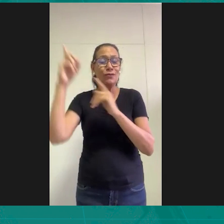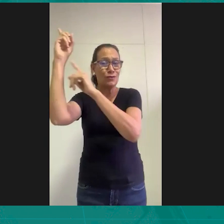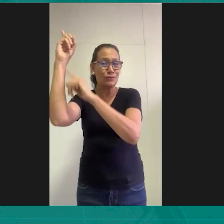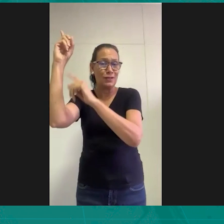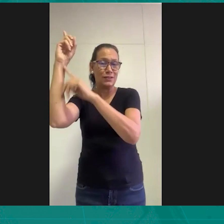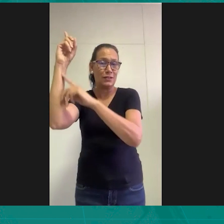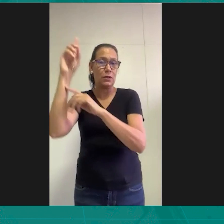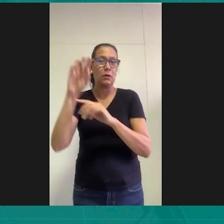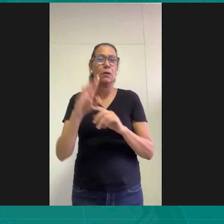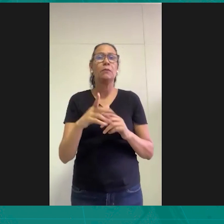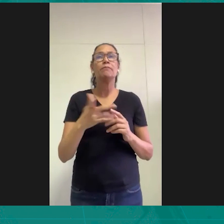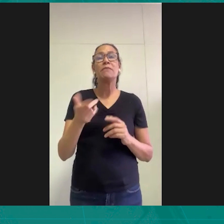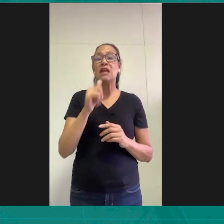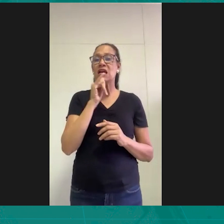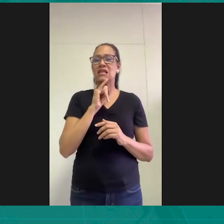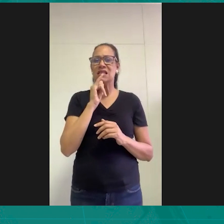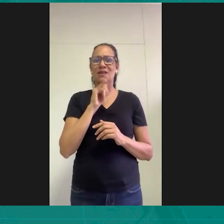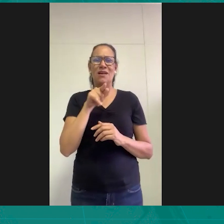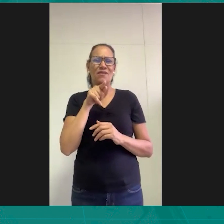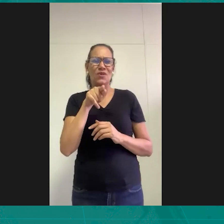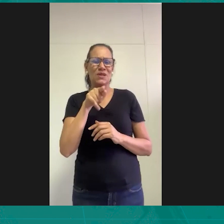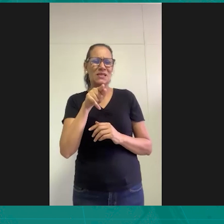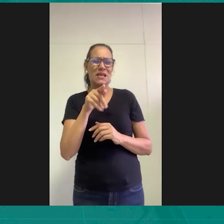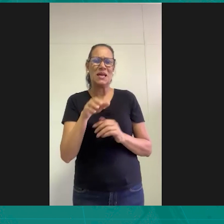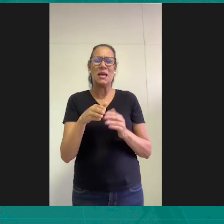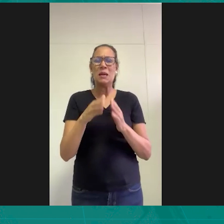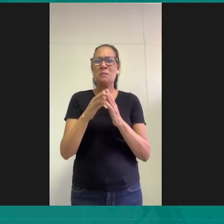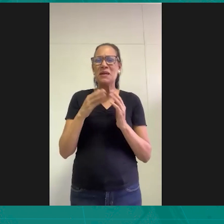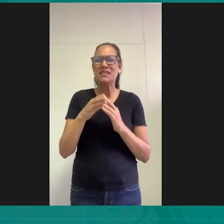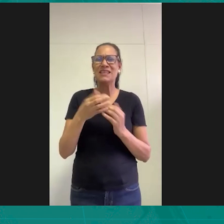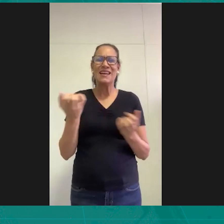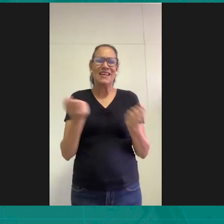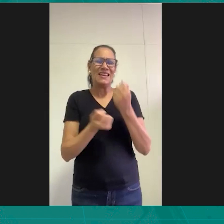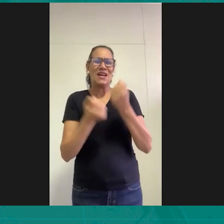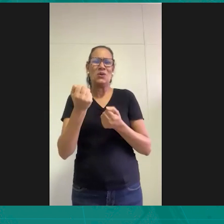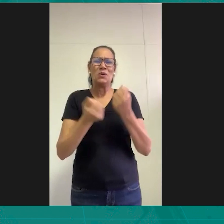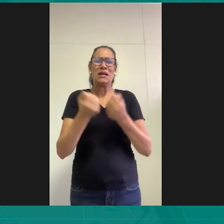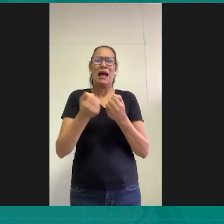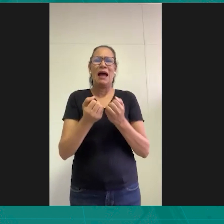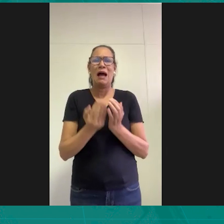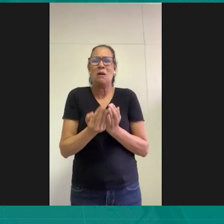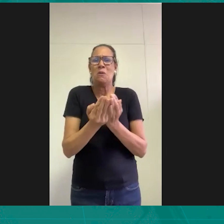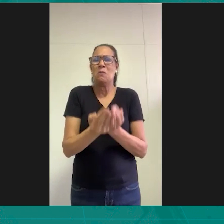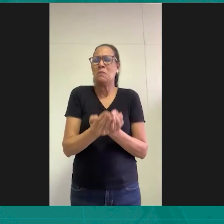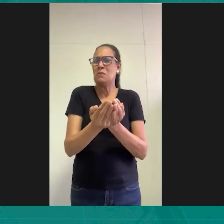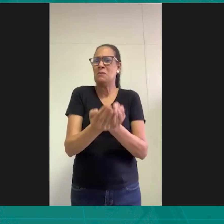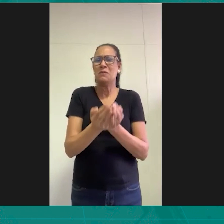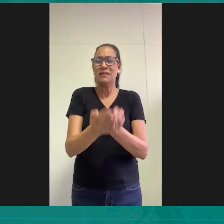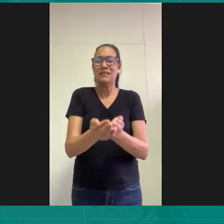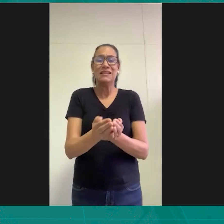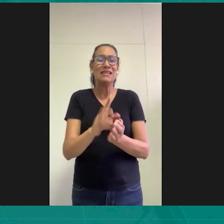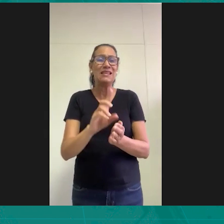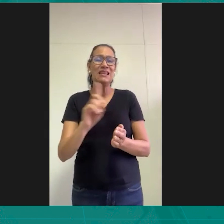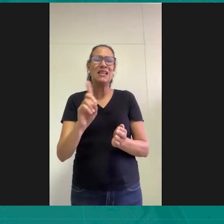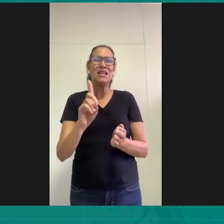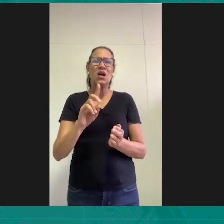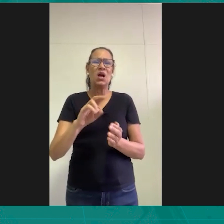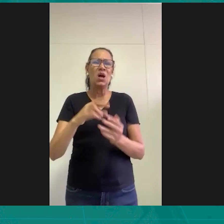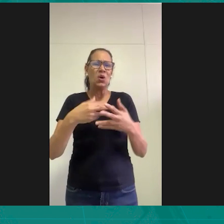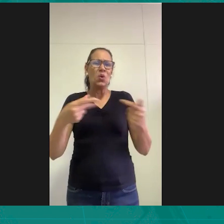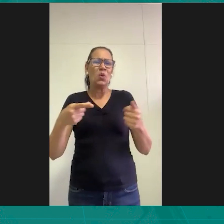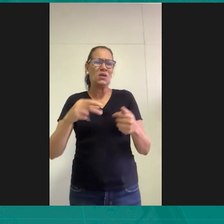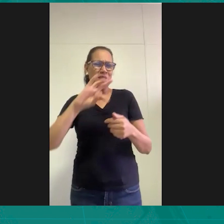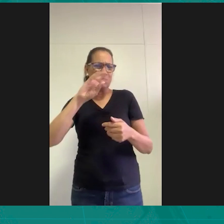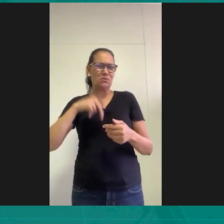né? Não. O que você pedir vai ser o pedido do próprio Pai.